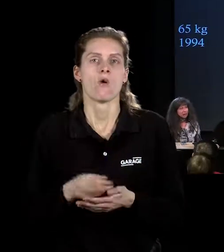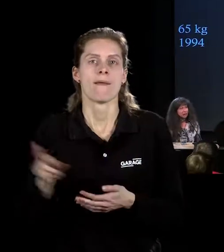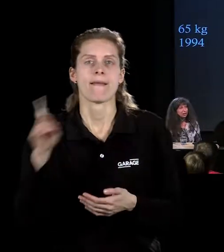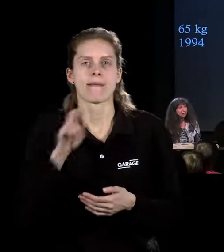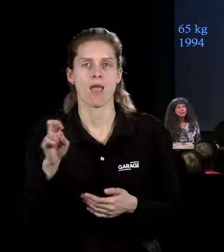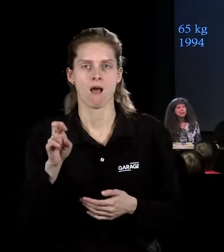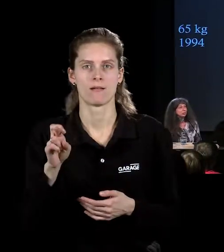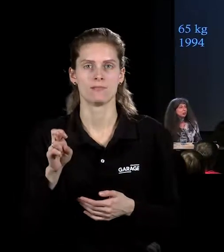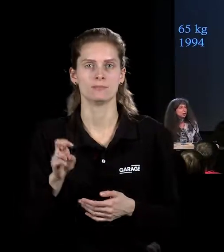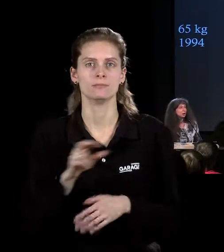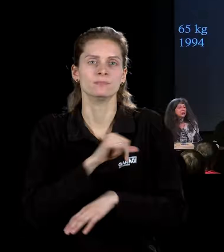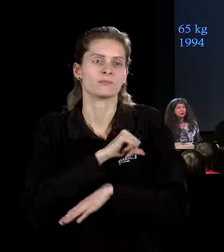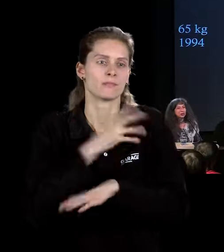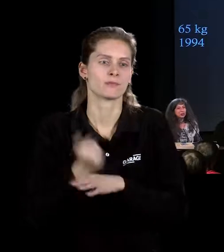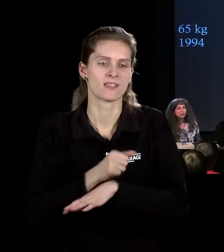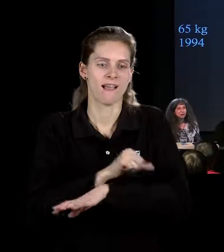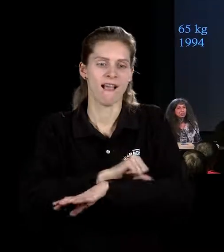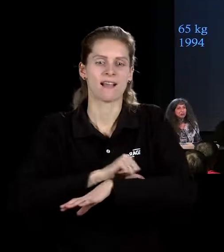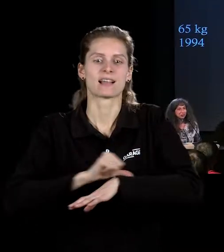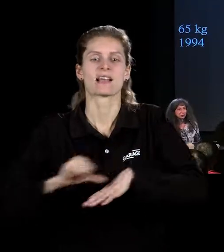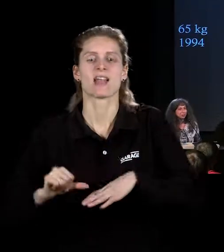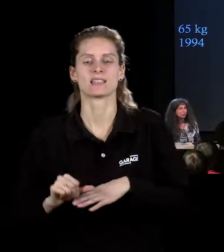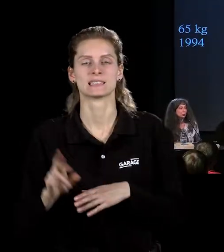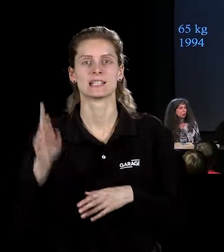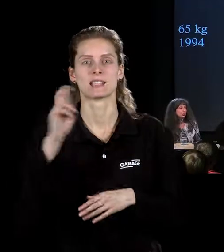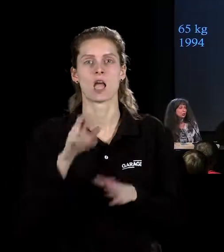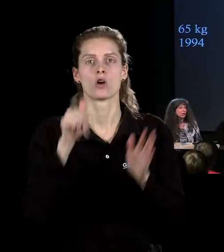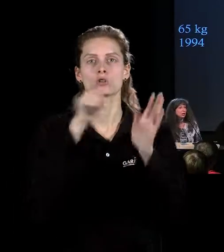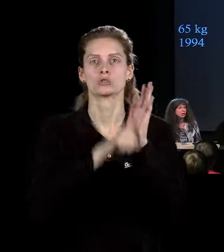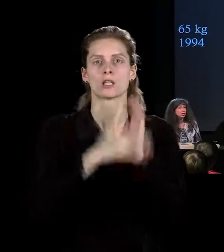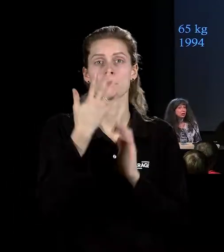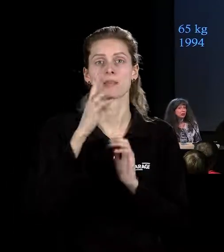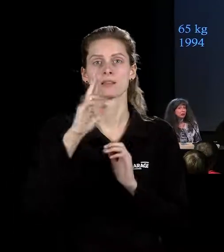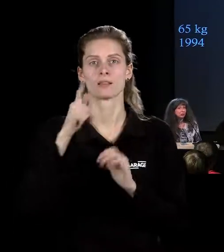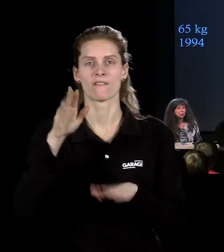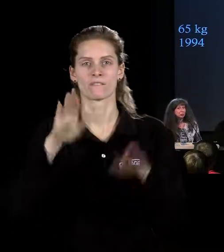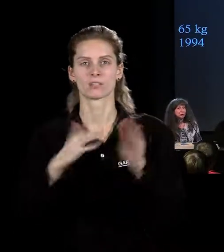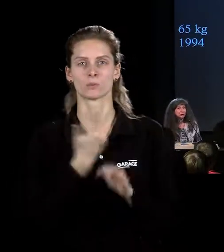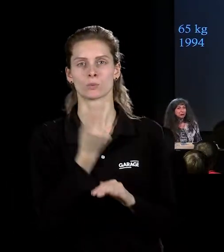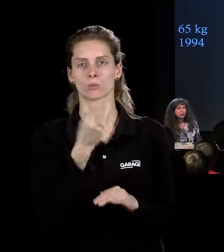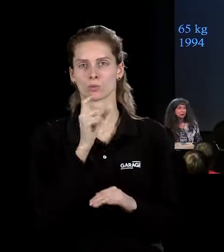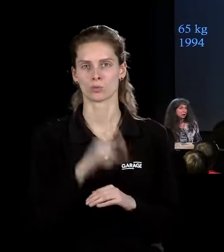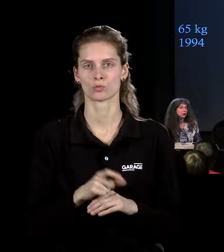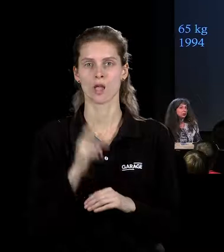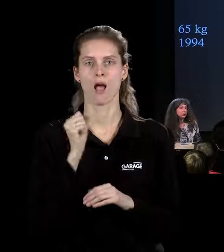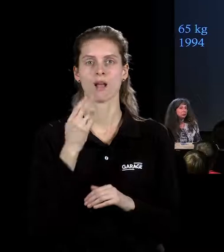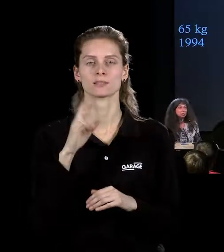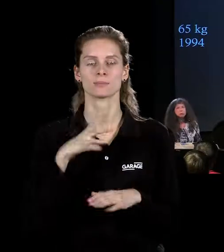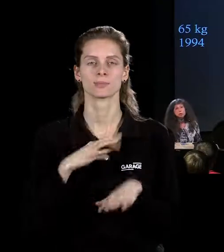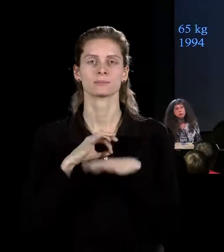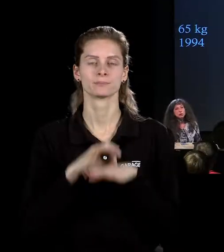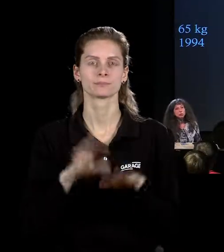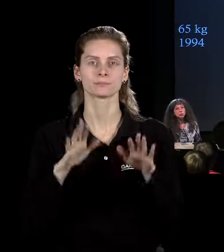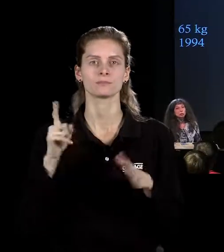границ измерения своего «я», 65 килограммов, вес художника, акция, которая проходила в квартире у